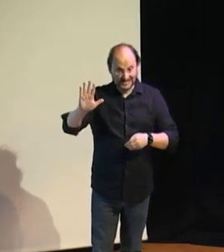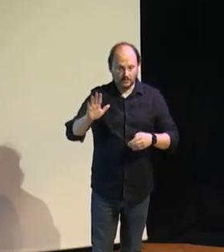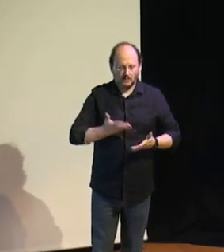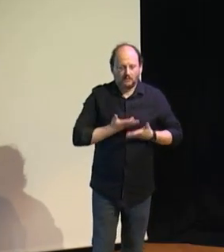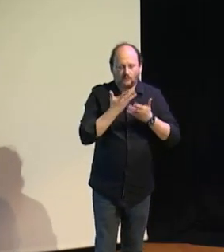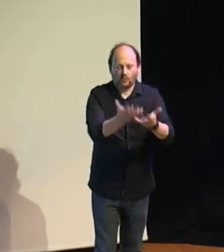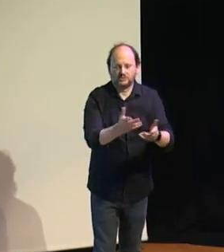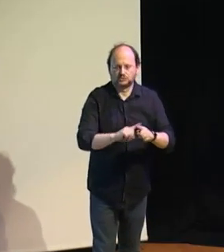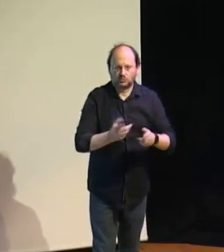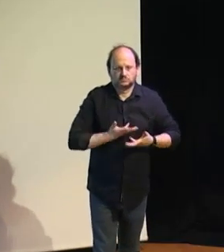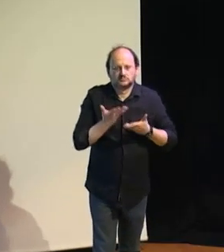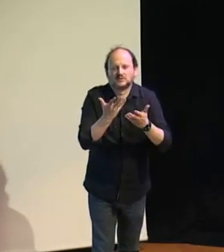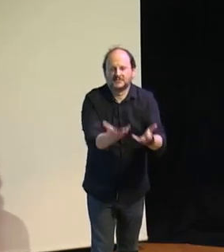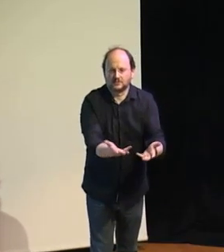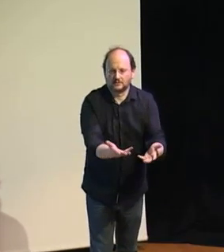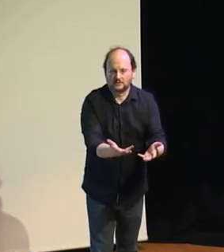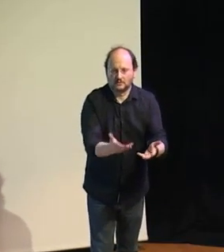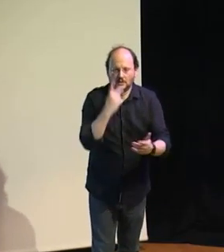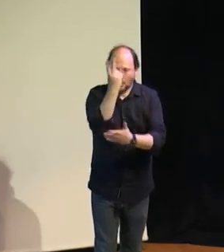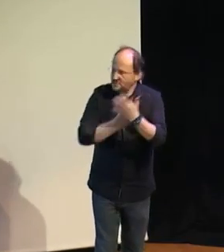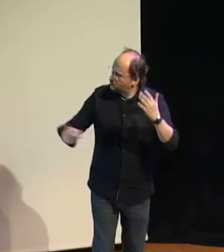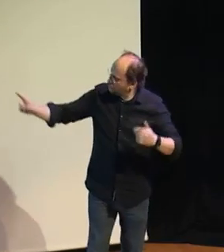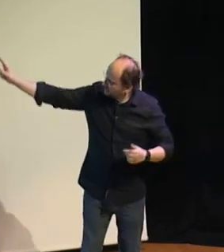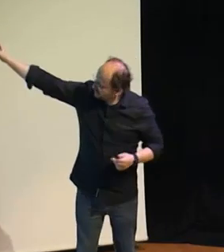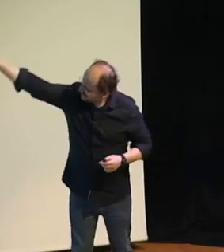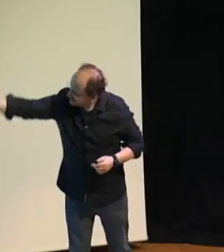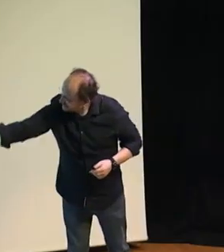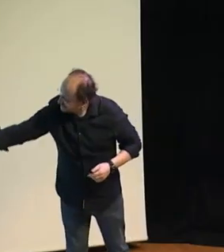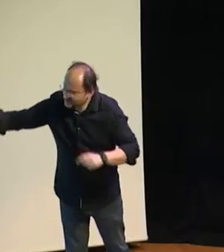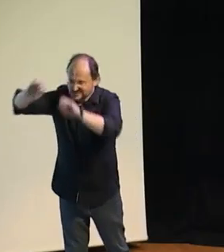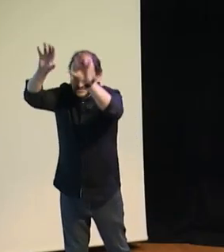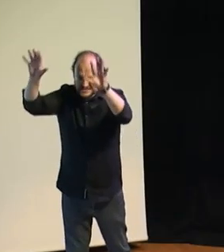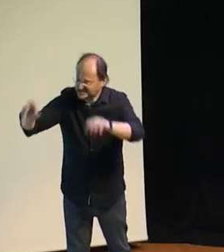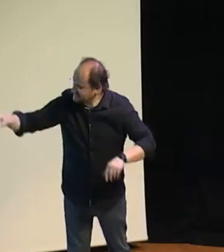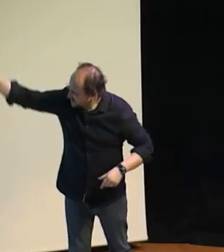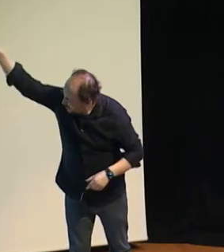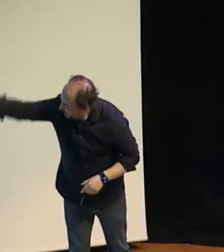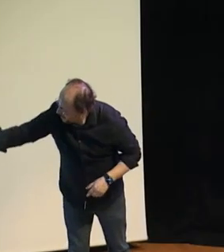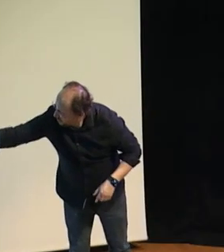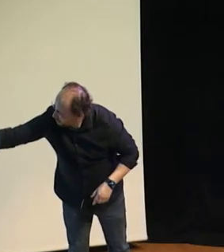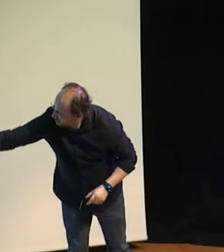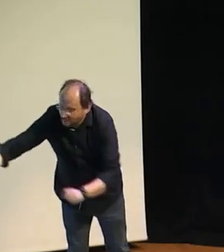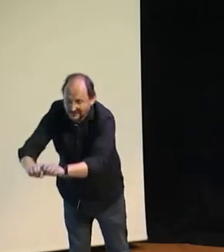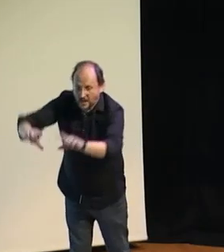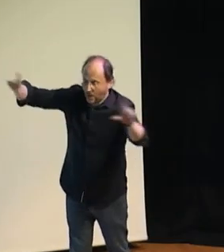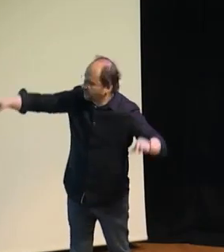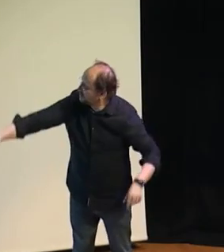l'amour médiéval, où l'amour médiéval, c'était un amour où on offrait des choses. Et on le voit dans la littérature,